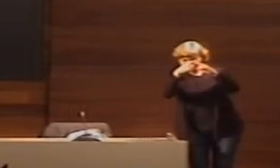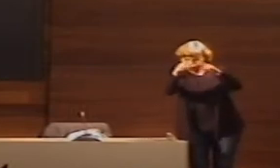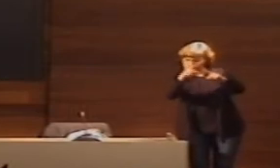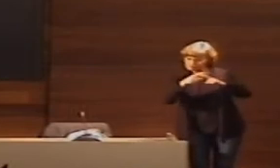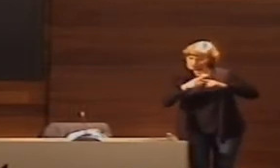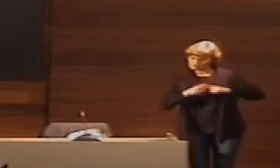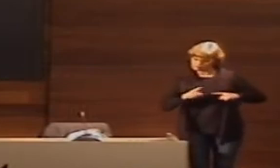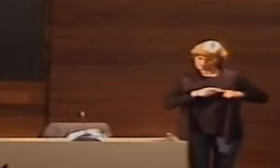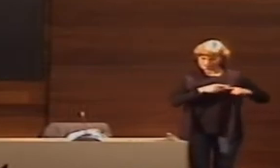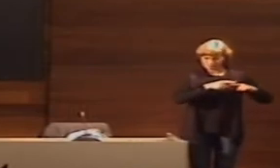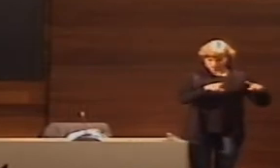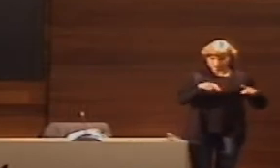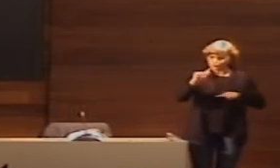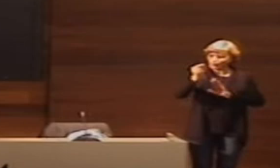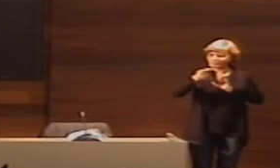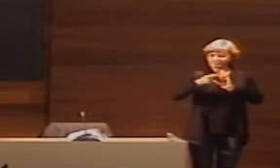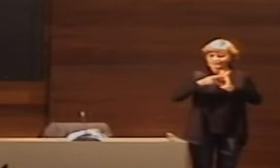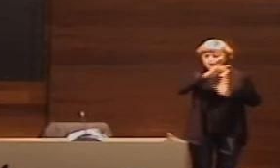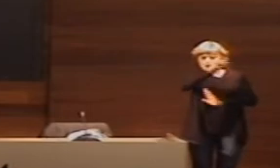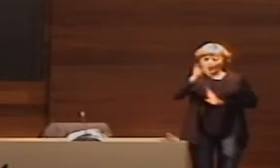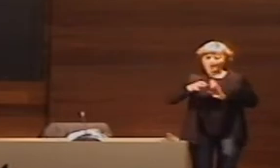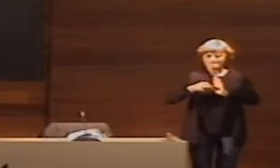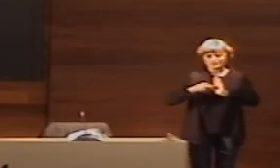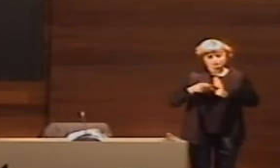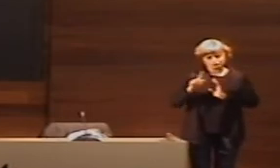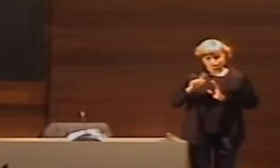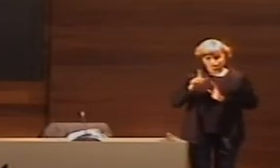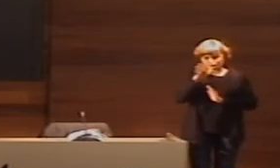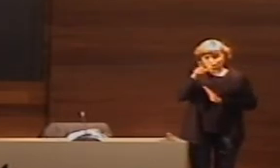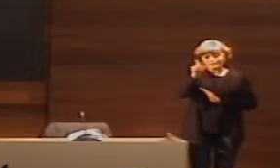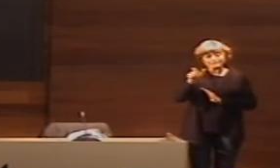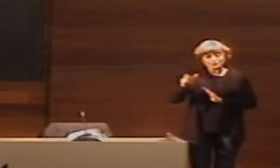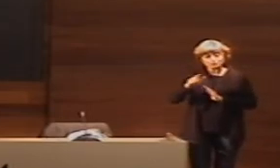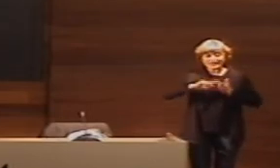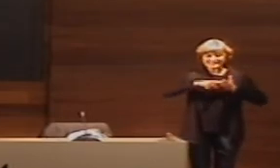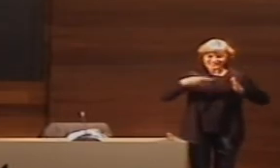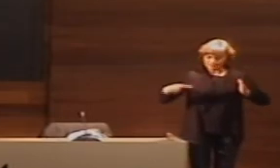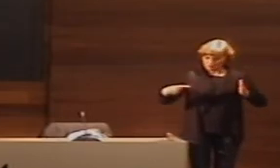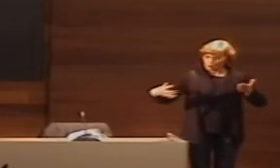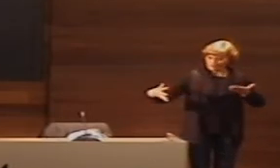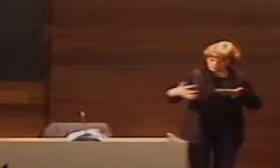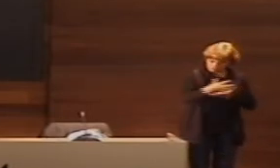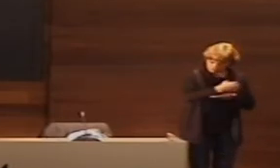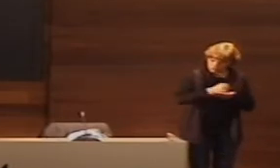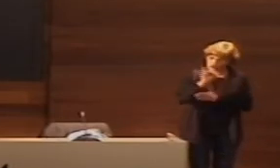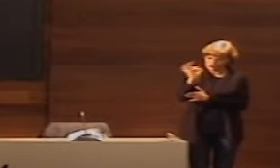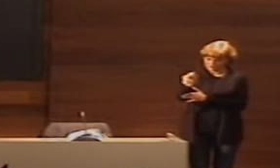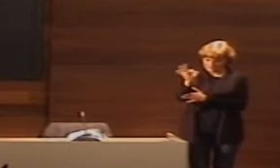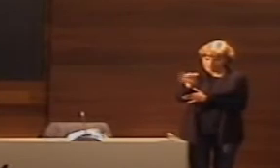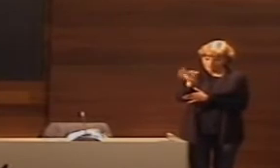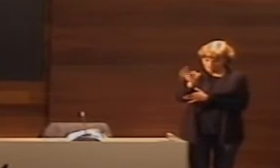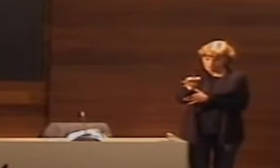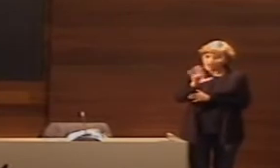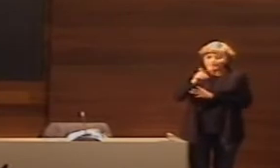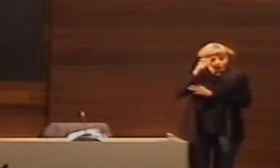grandes. Los ciudadanos son guipuzcoanos todos. Las densidades de población son similares.